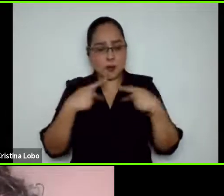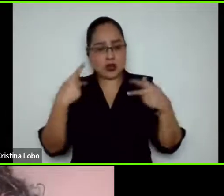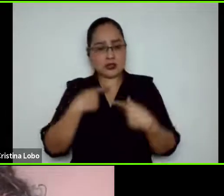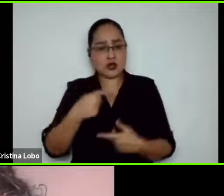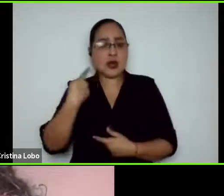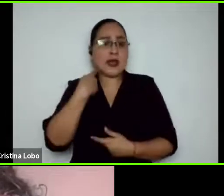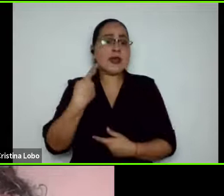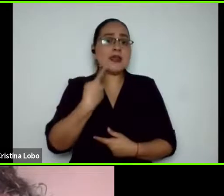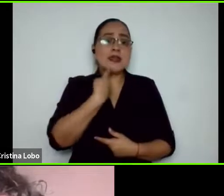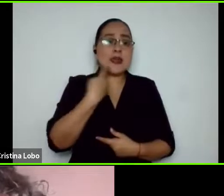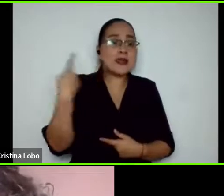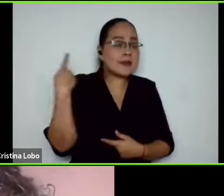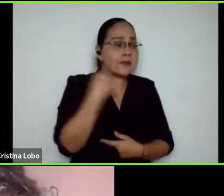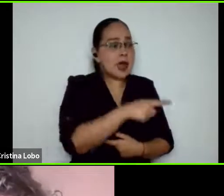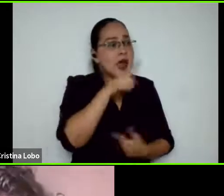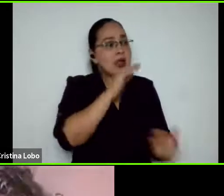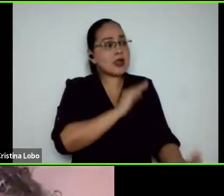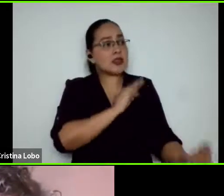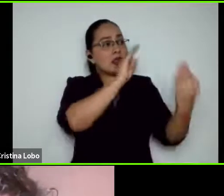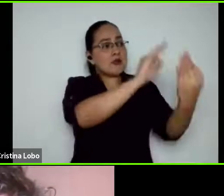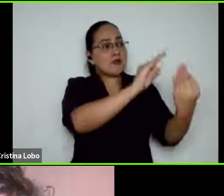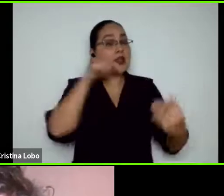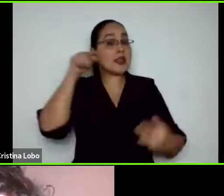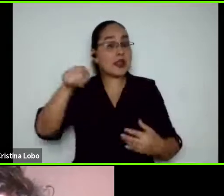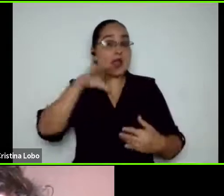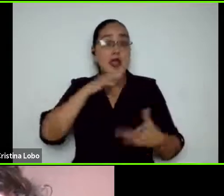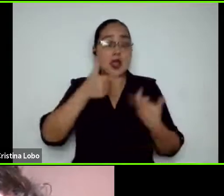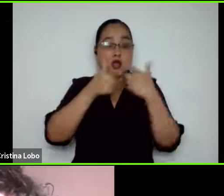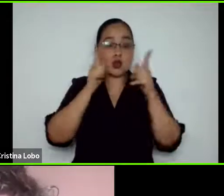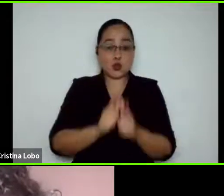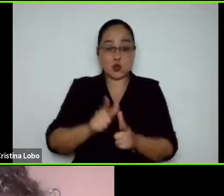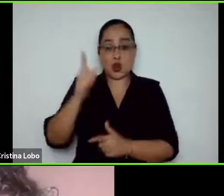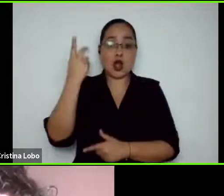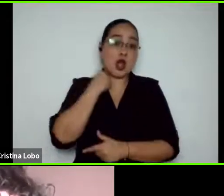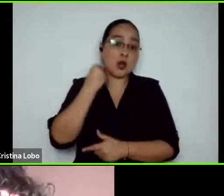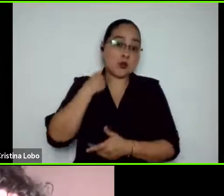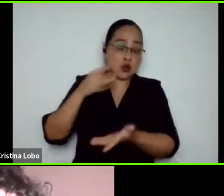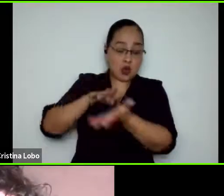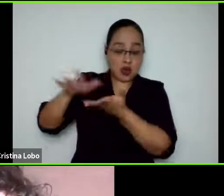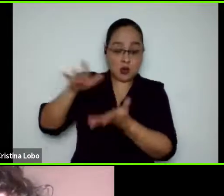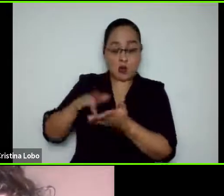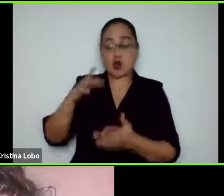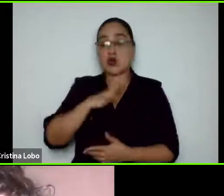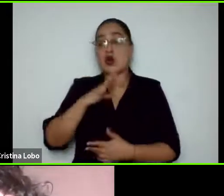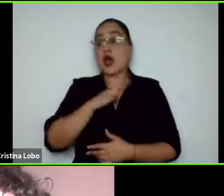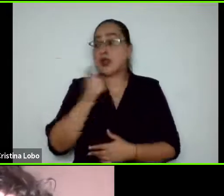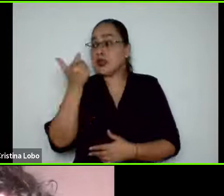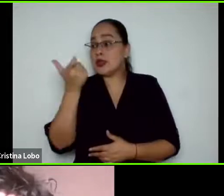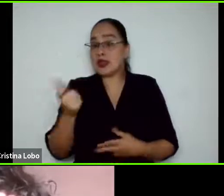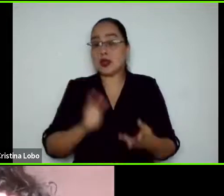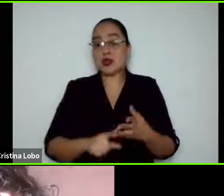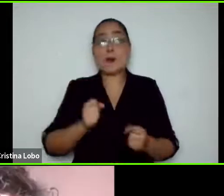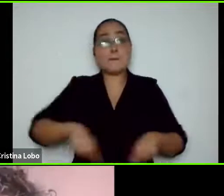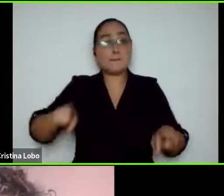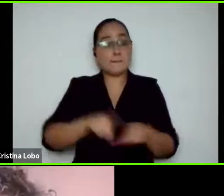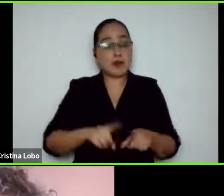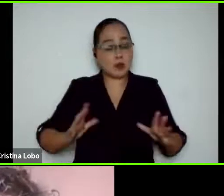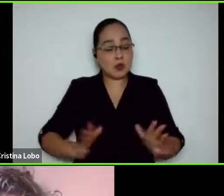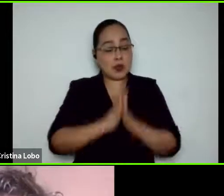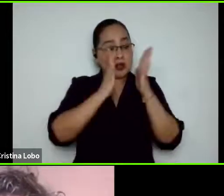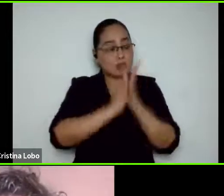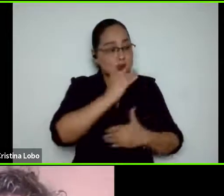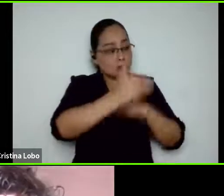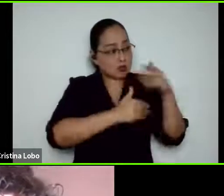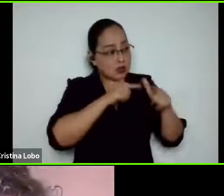asuntos, que tienen, digamos, asesoría jurídica profesional, recursos, y además están involucrados en el seguimiento del cumplimiento de las